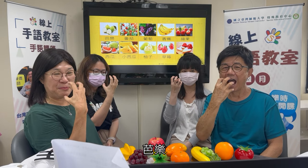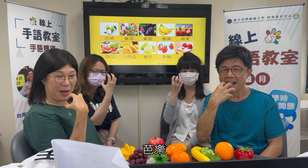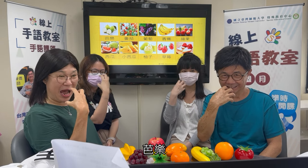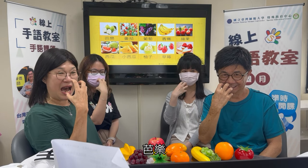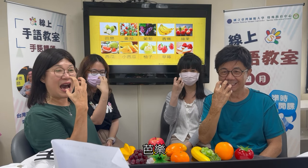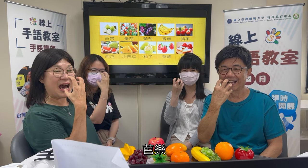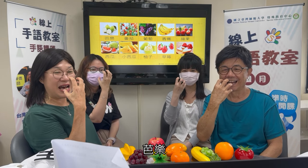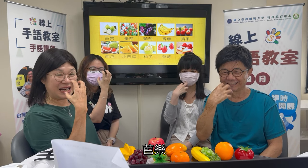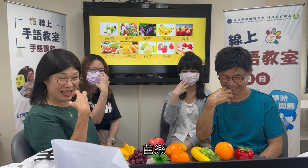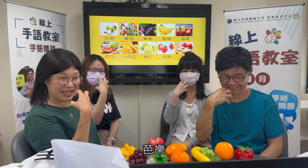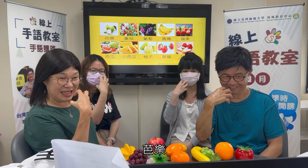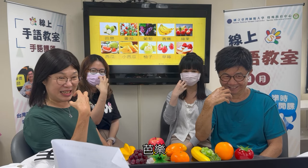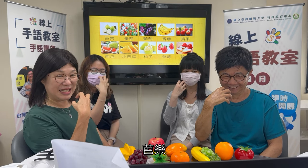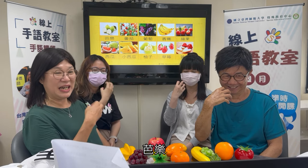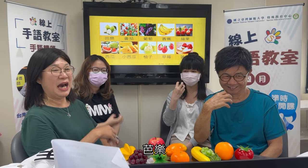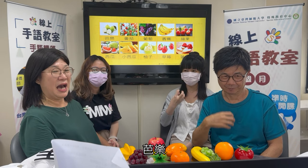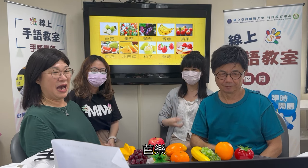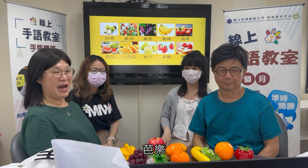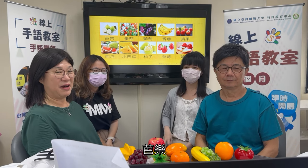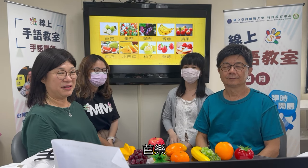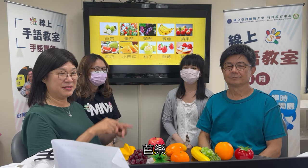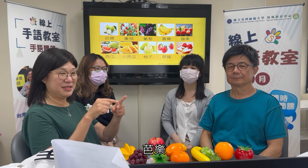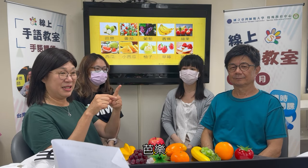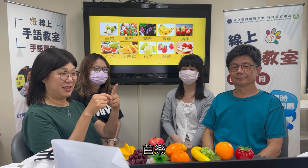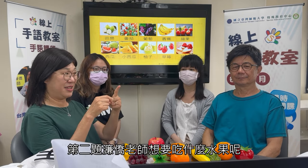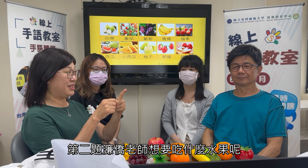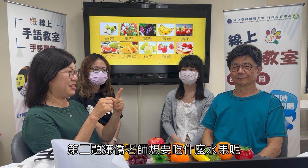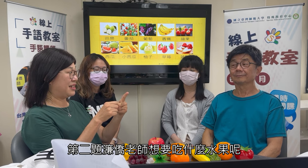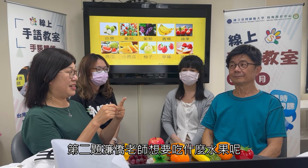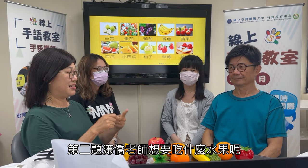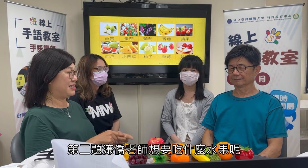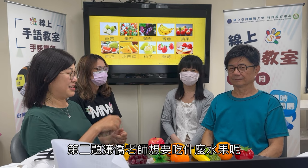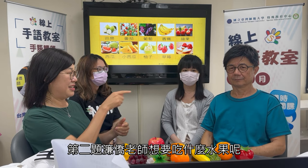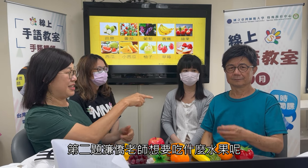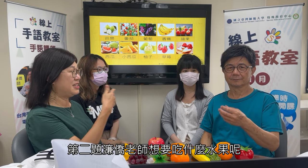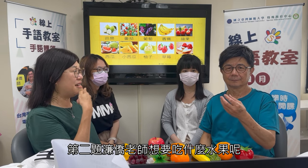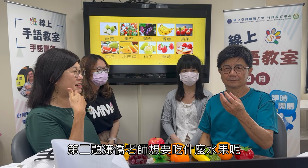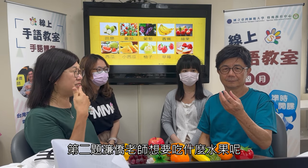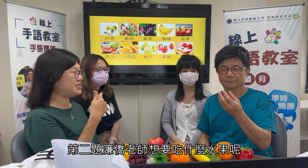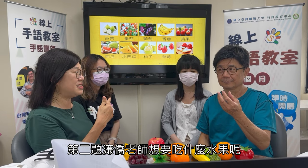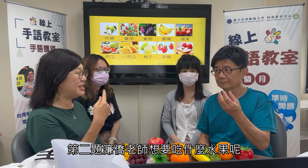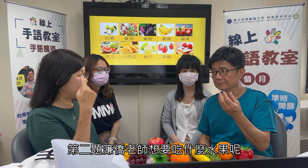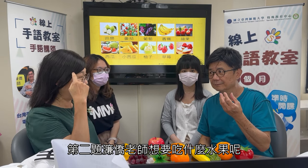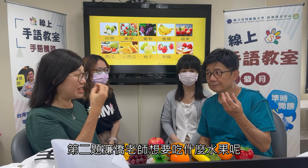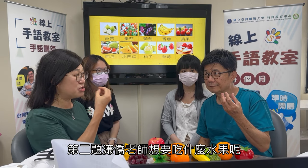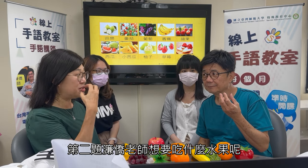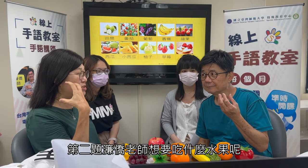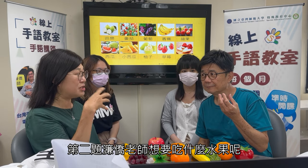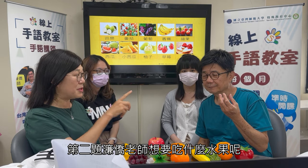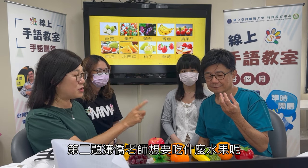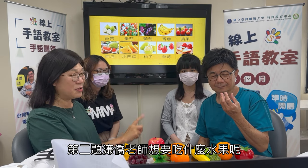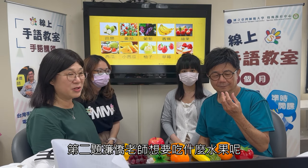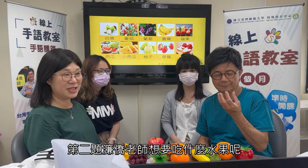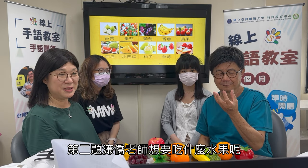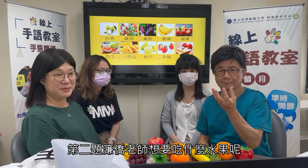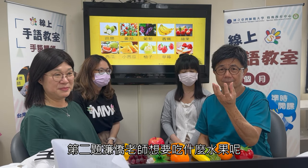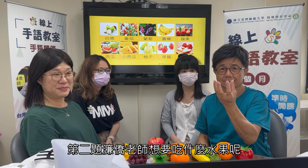芭乐。好，第二题，连桥老师想要吃什么水果呢？